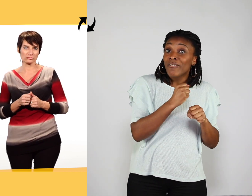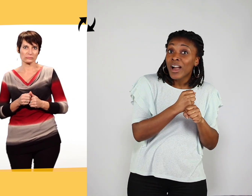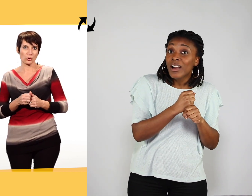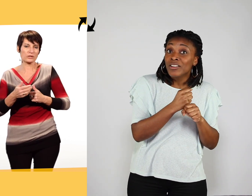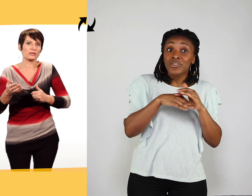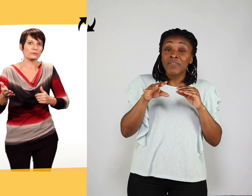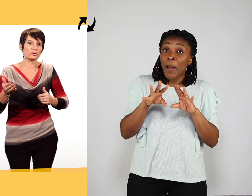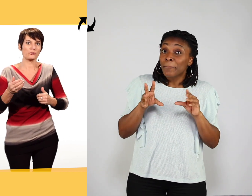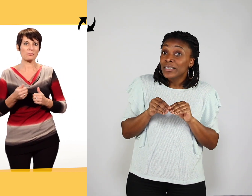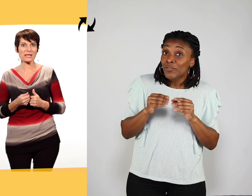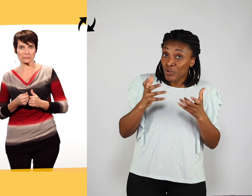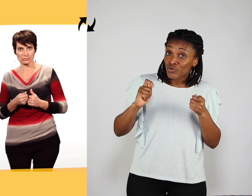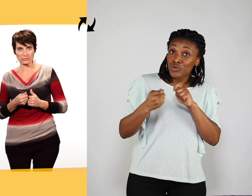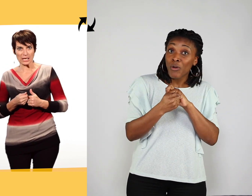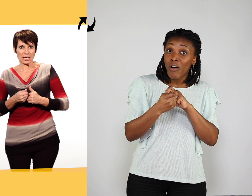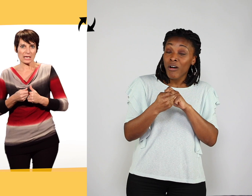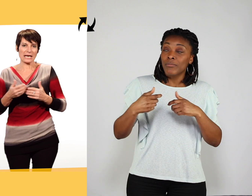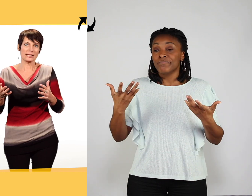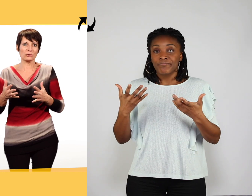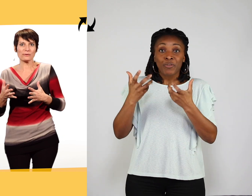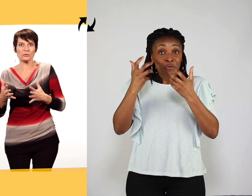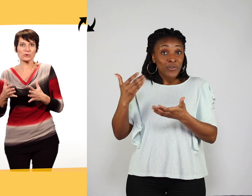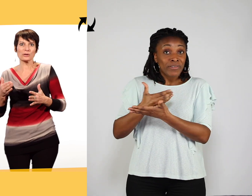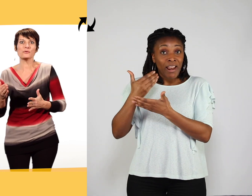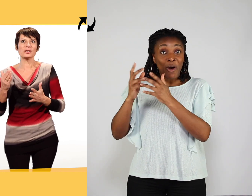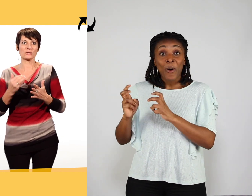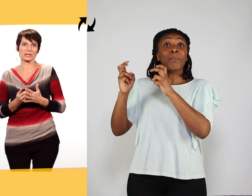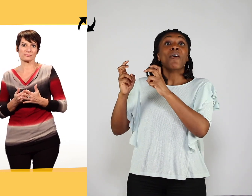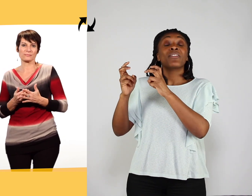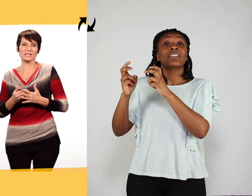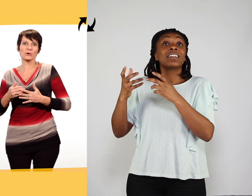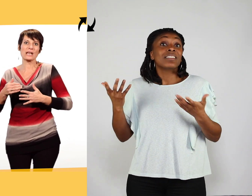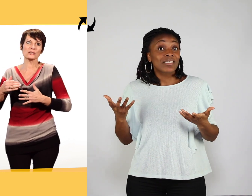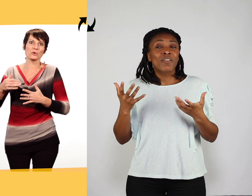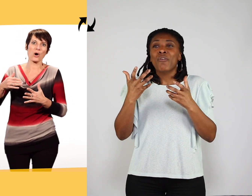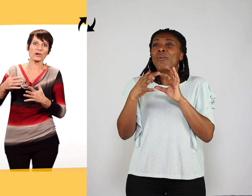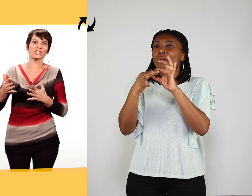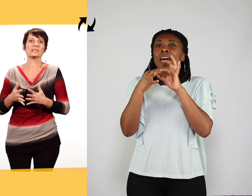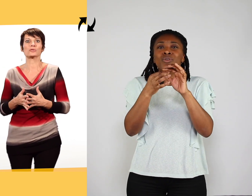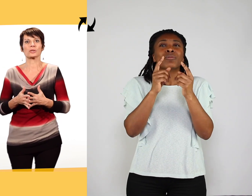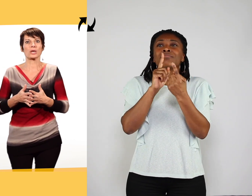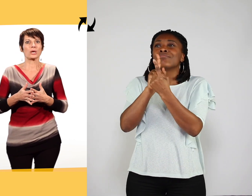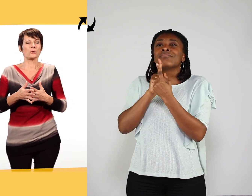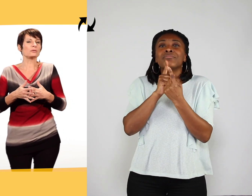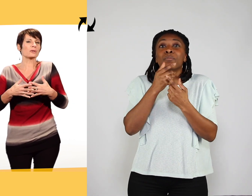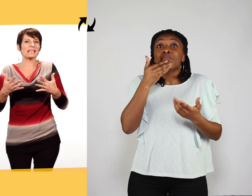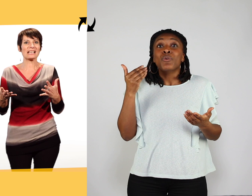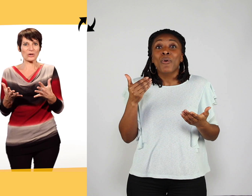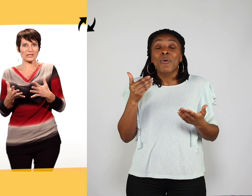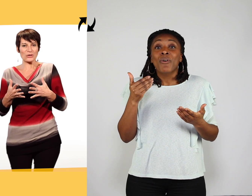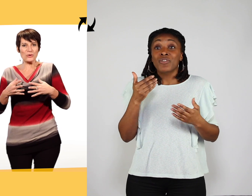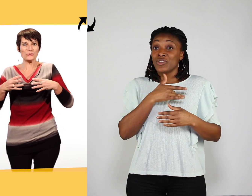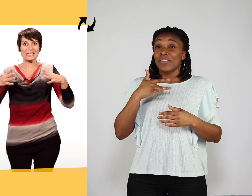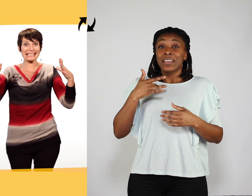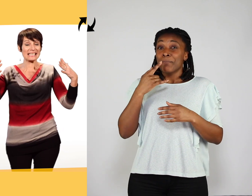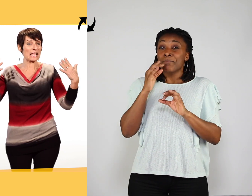profession? Au sein de votre famille? Allez, une révolution dans vos finances, des relations enrichissantes, une santé